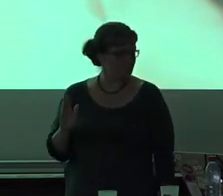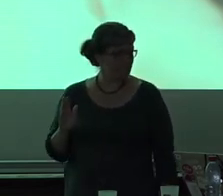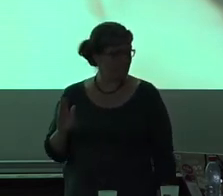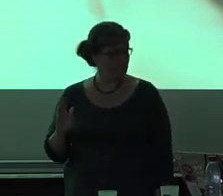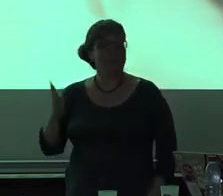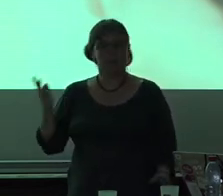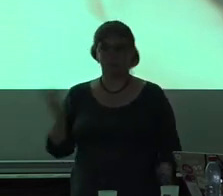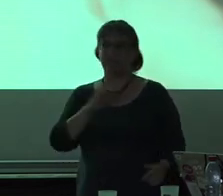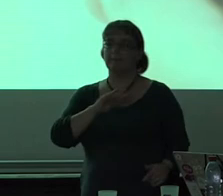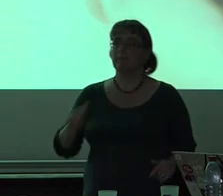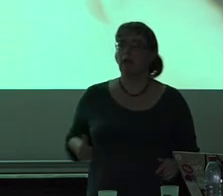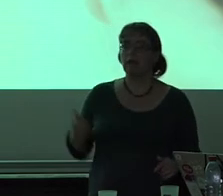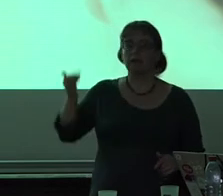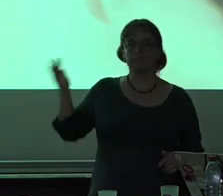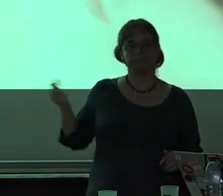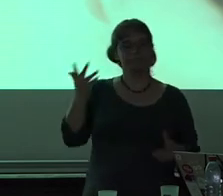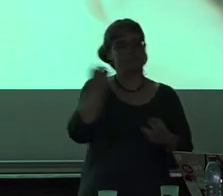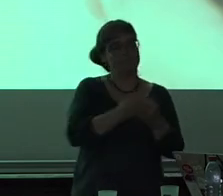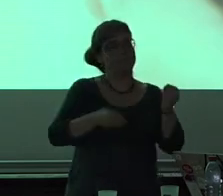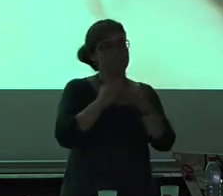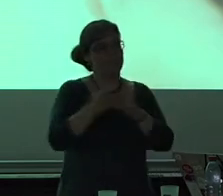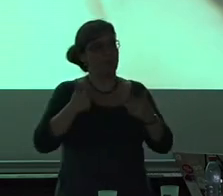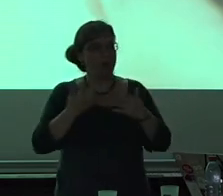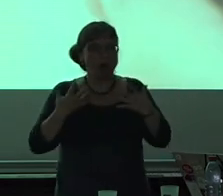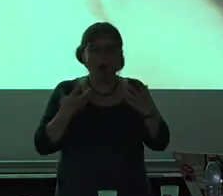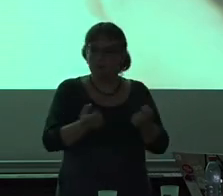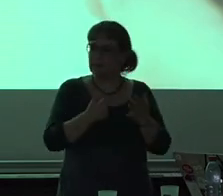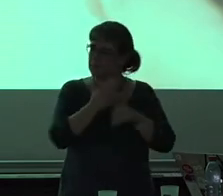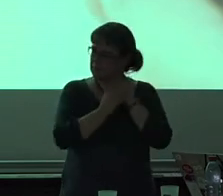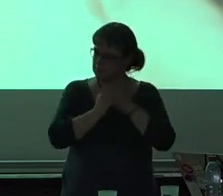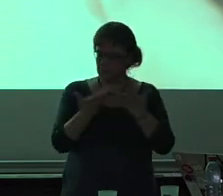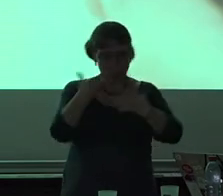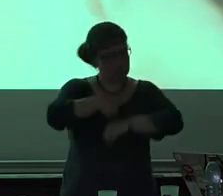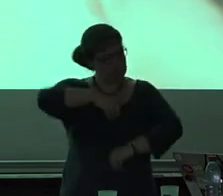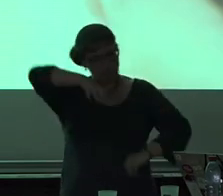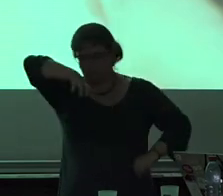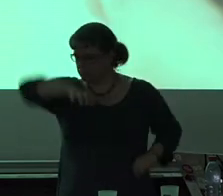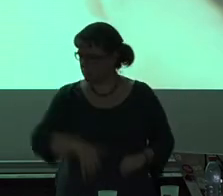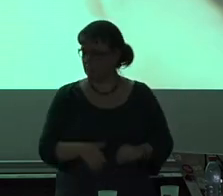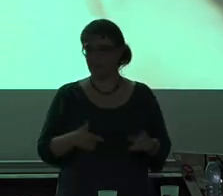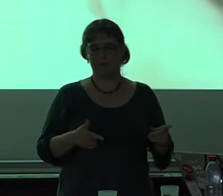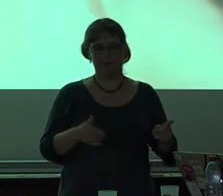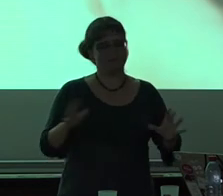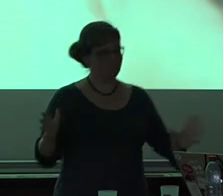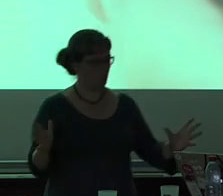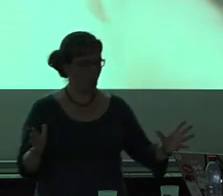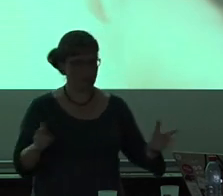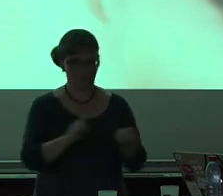j'aimerais vous parler du moment où j'ai voulu devenir dev. Voilà. La transition était un peu compliquée, mais...